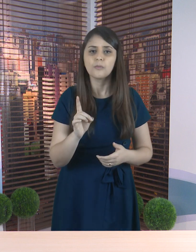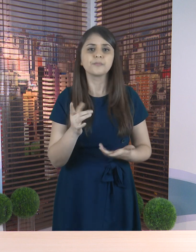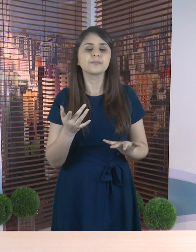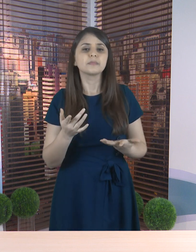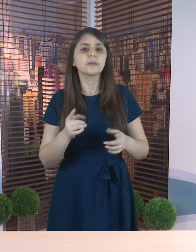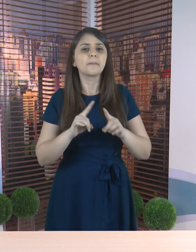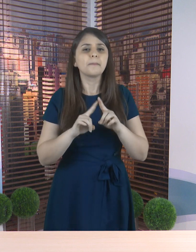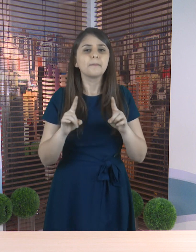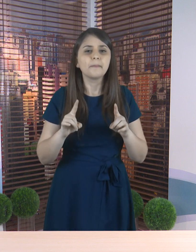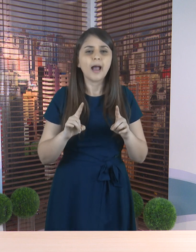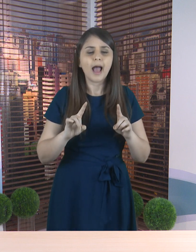causa e efeito.